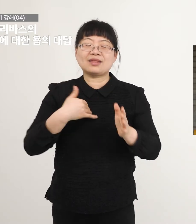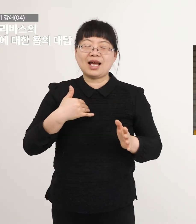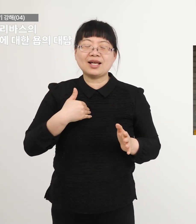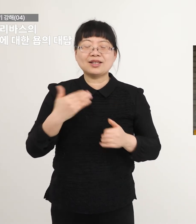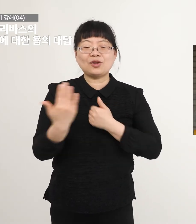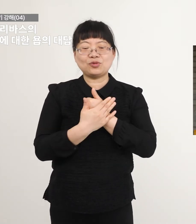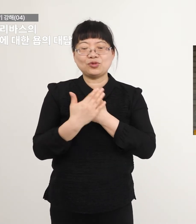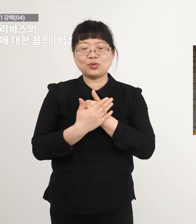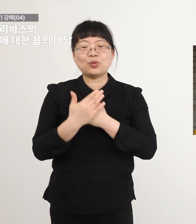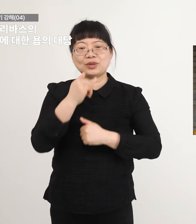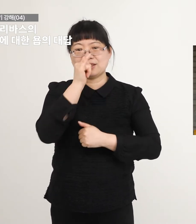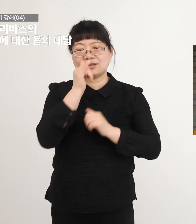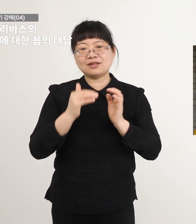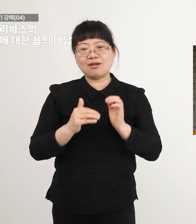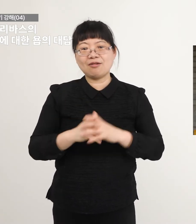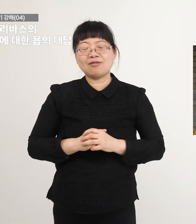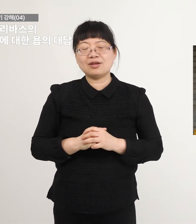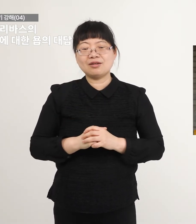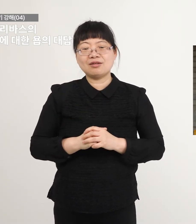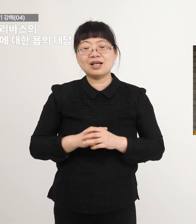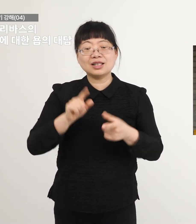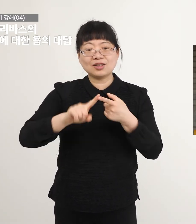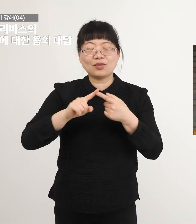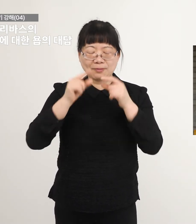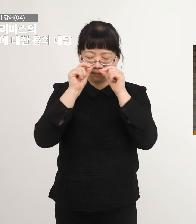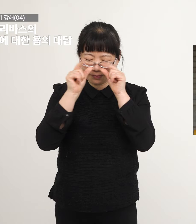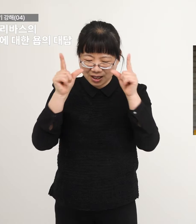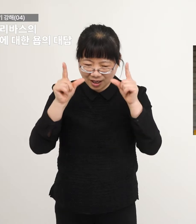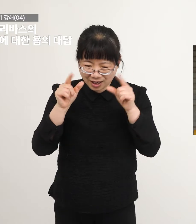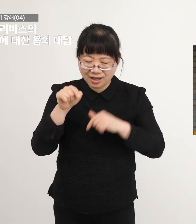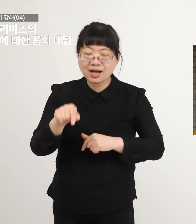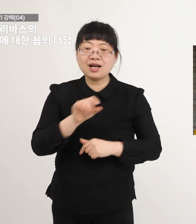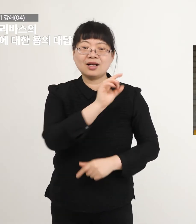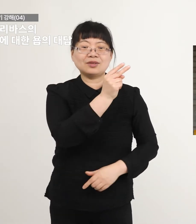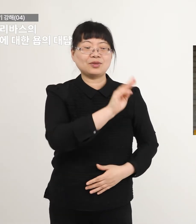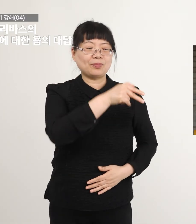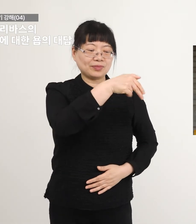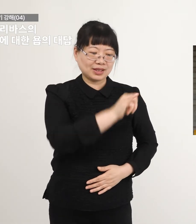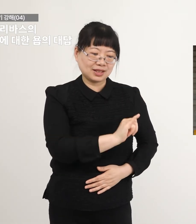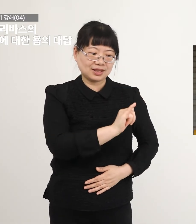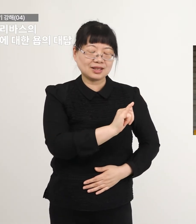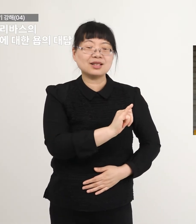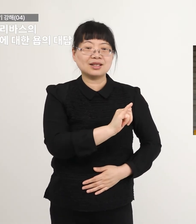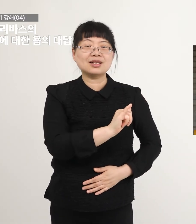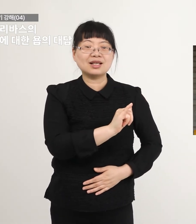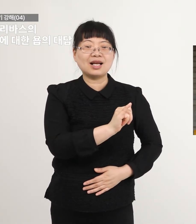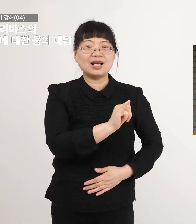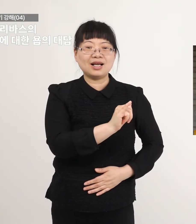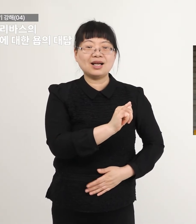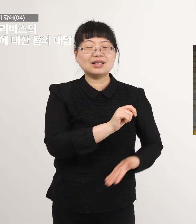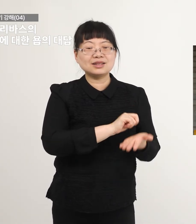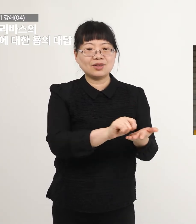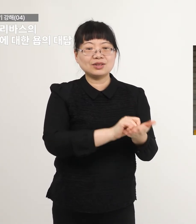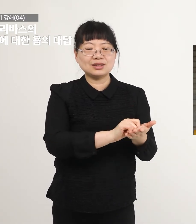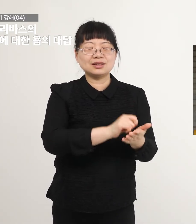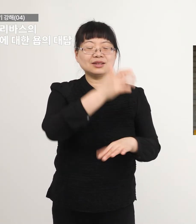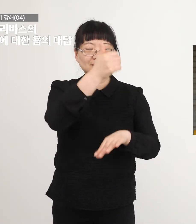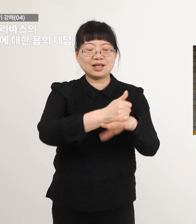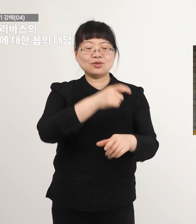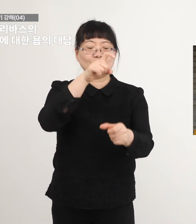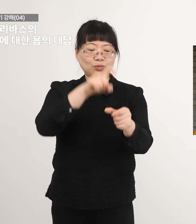없었구나. 이것을 찾아가는 게 욥기의 목적지입니다. 믿습니까?